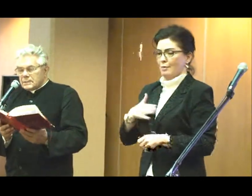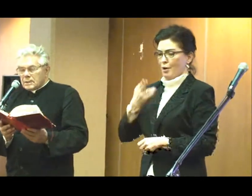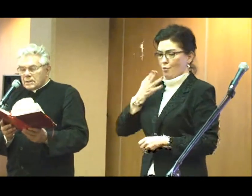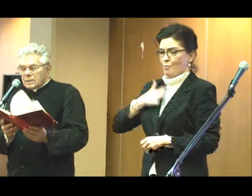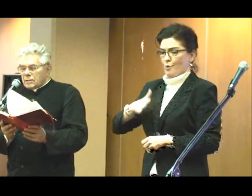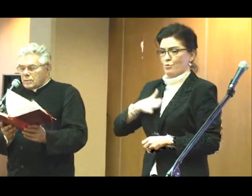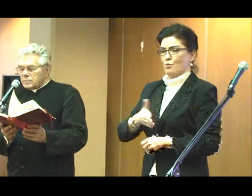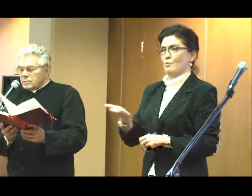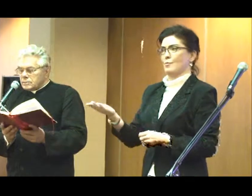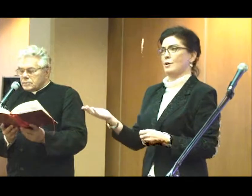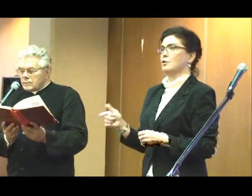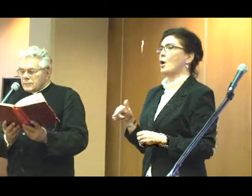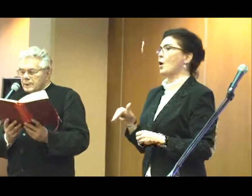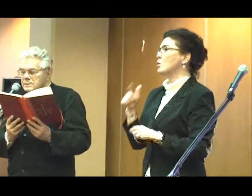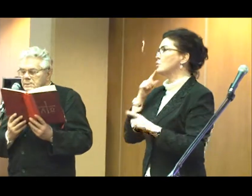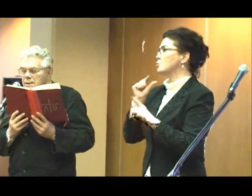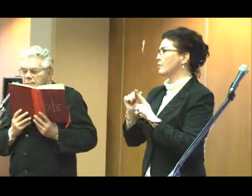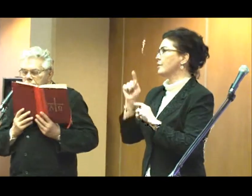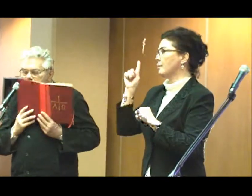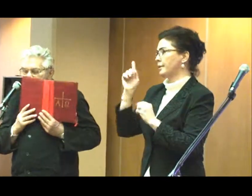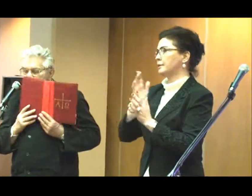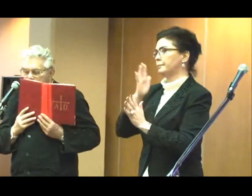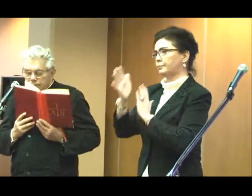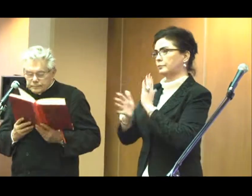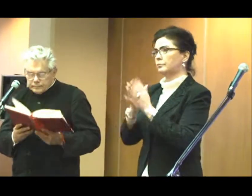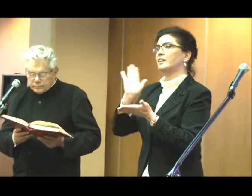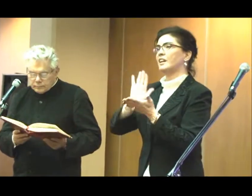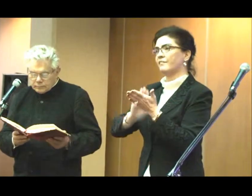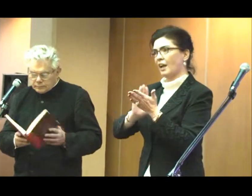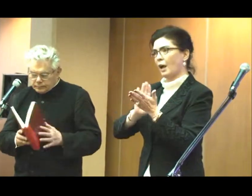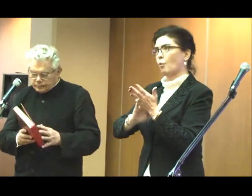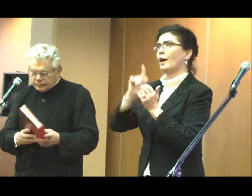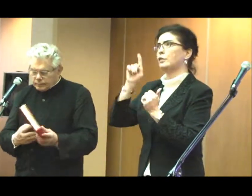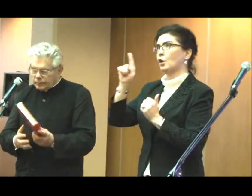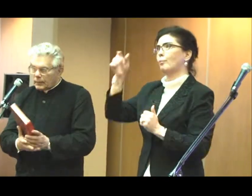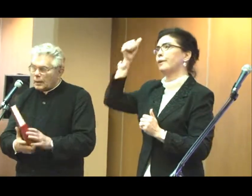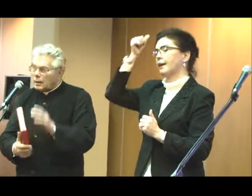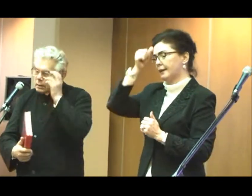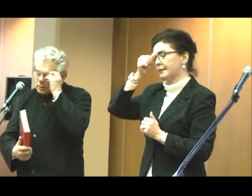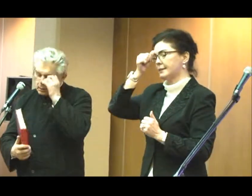upodobanie. Oto słowo pańskie.